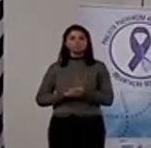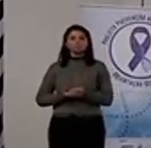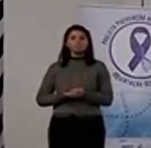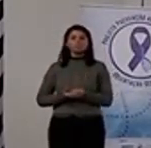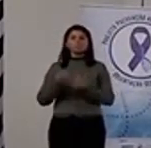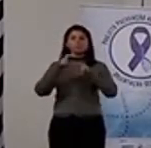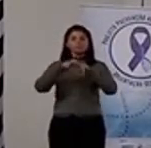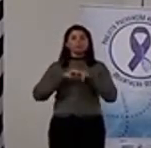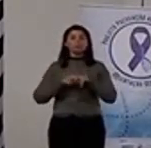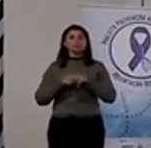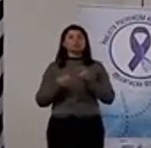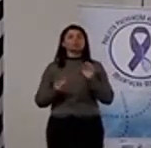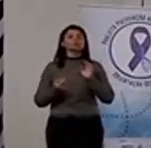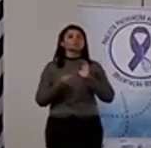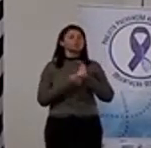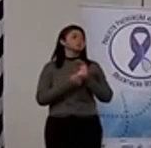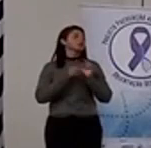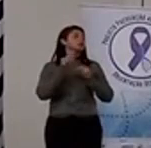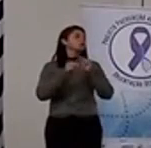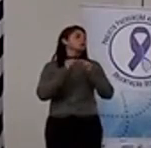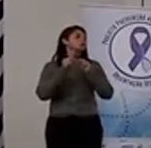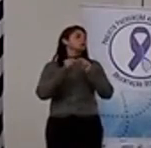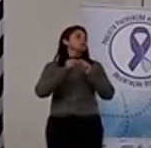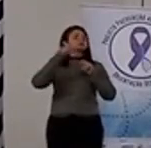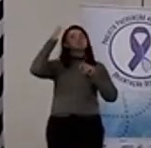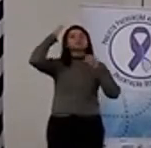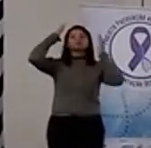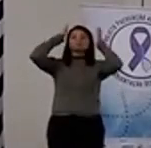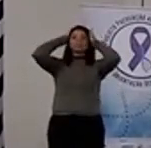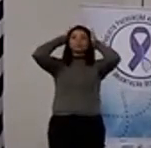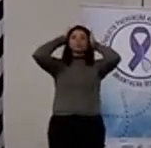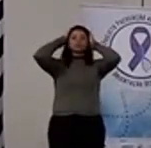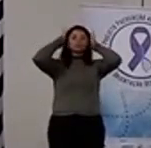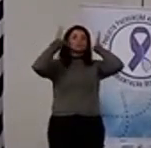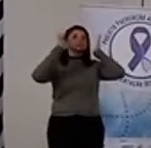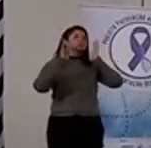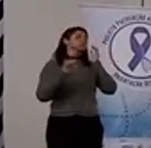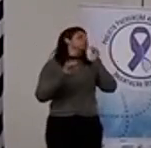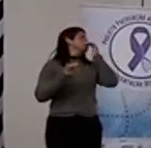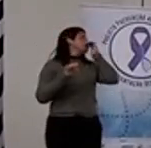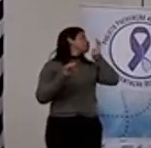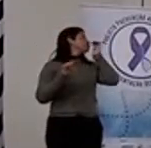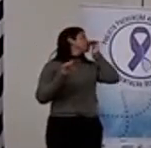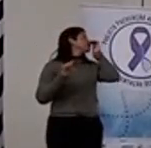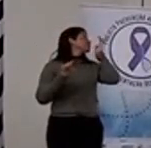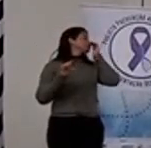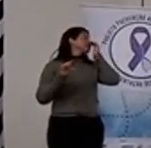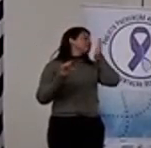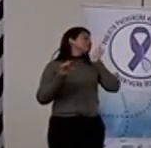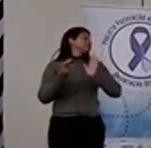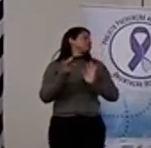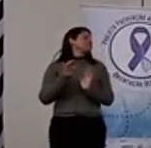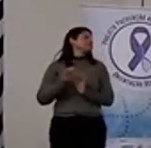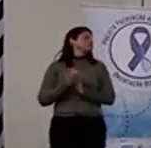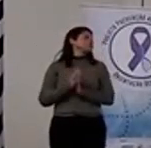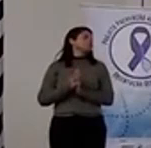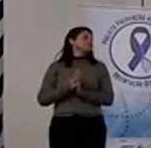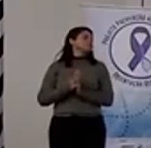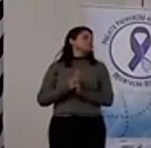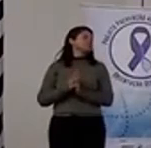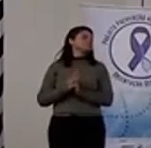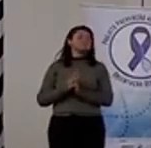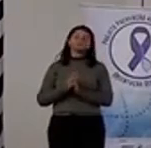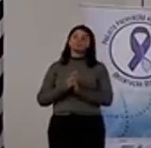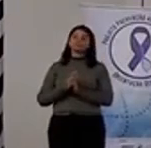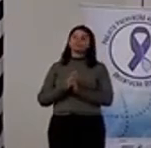infelizmente, a cabecinha dele o quê? Colou. E nisso que colou, à medida que ele foi crescendo, tem alguma grávida aqui? Se não tem, vira